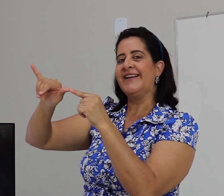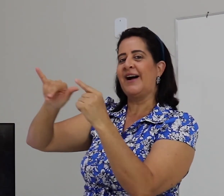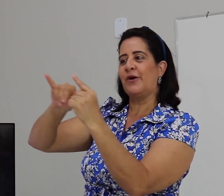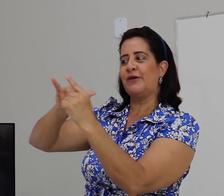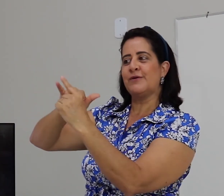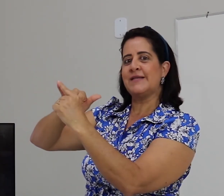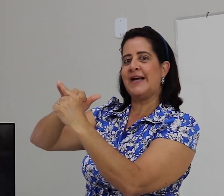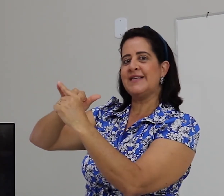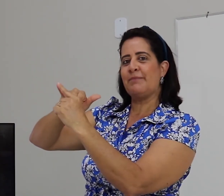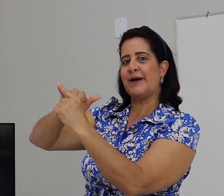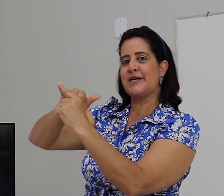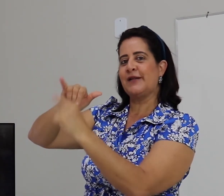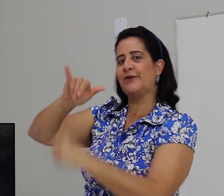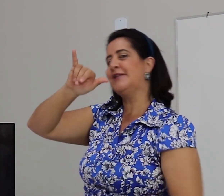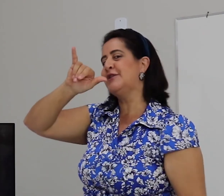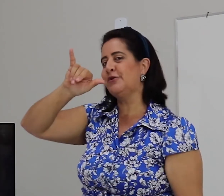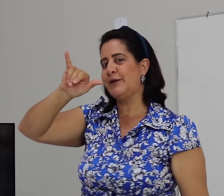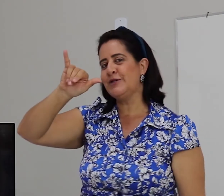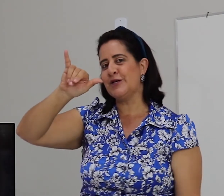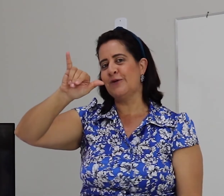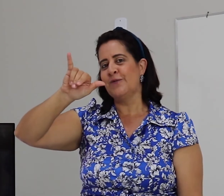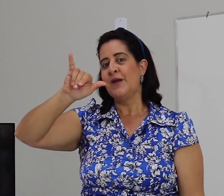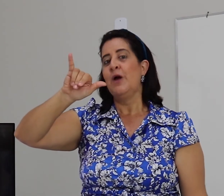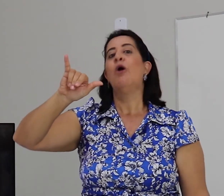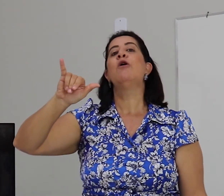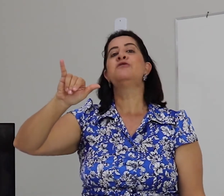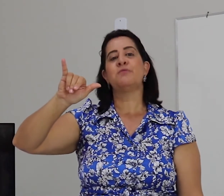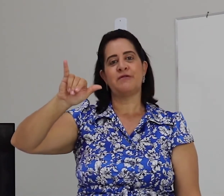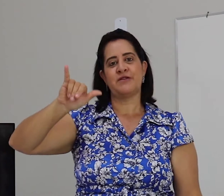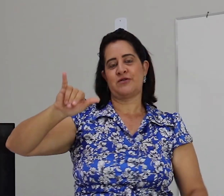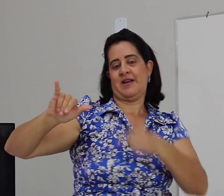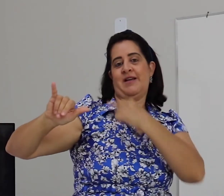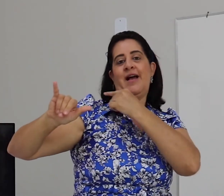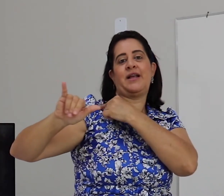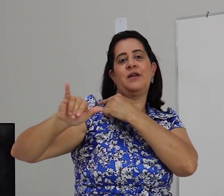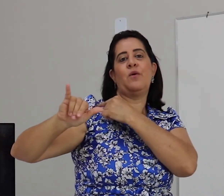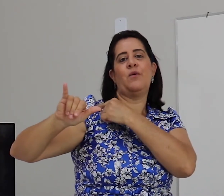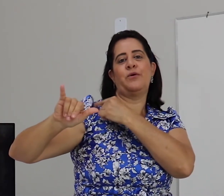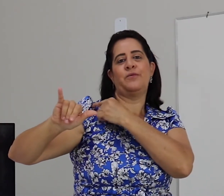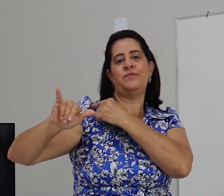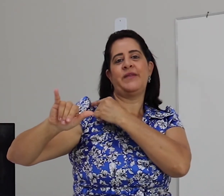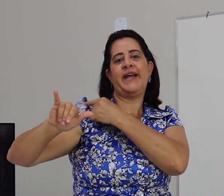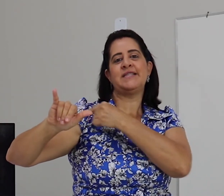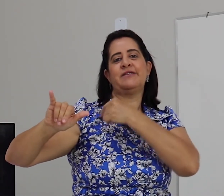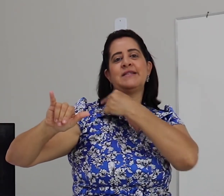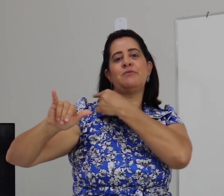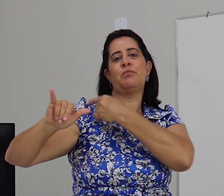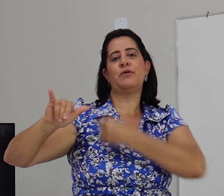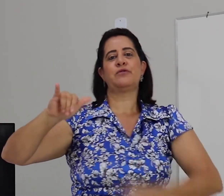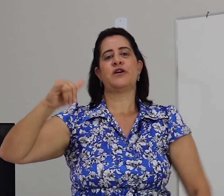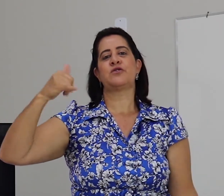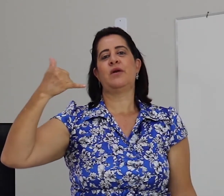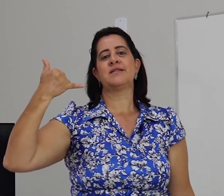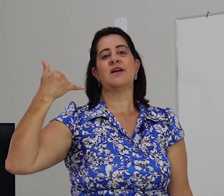Agora eu vou usar essa parte aqui do dedinho, do mindinho. Onde, professora? Aqui no ombro. Esse vai ser meu ponto de articulação,